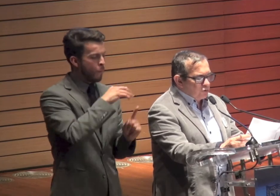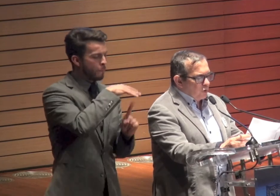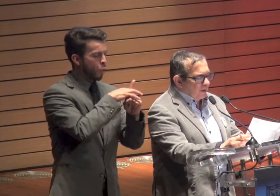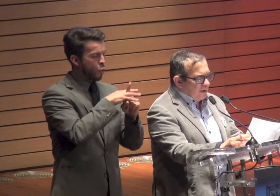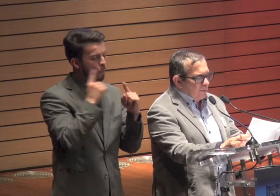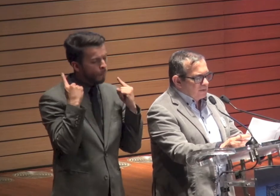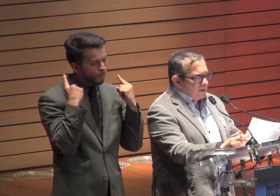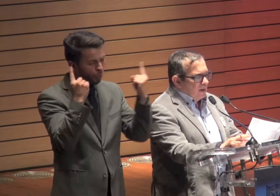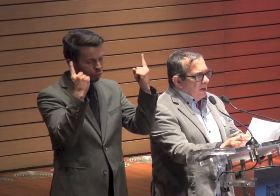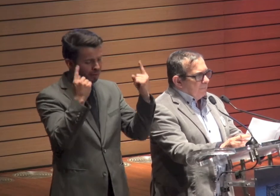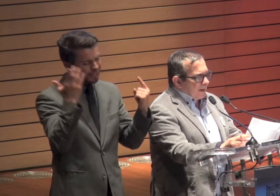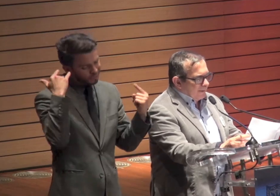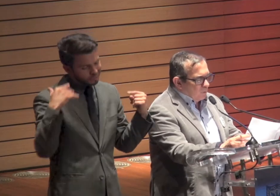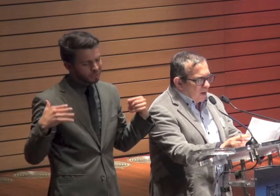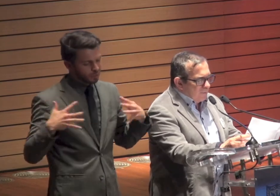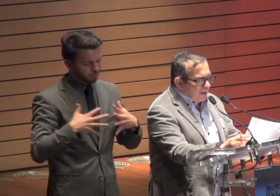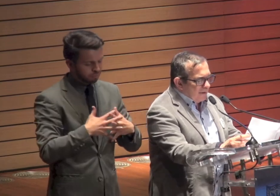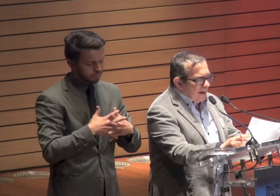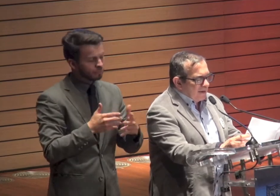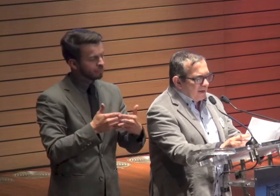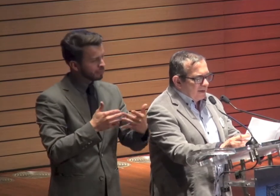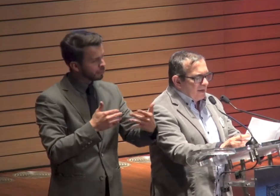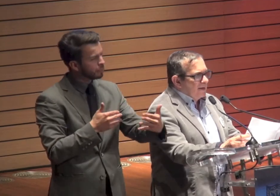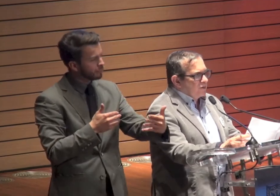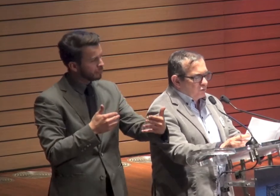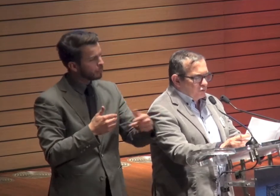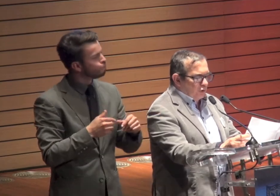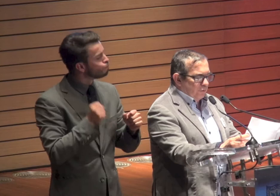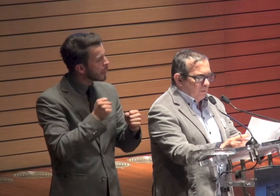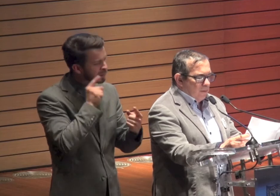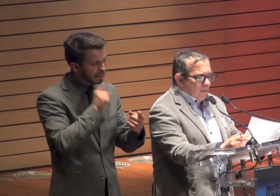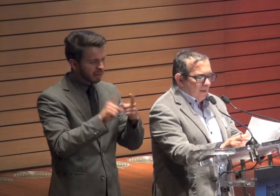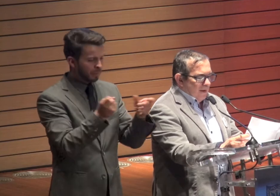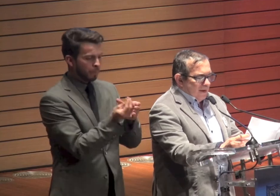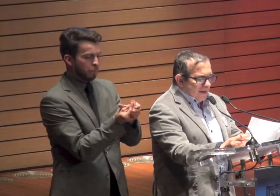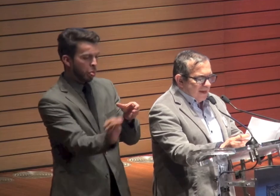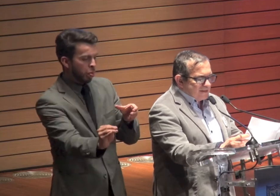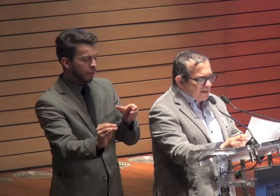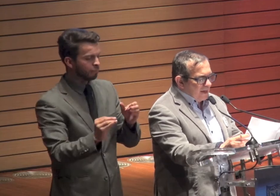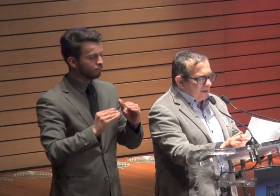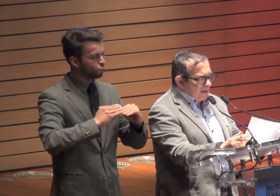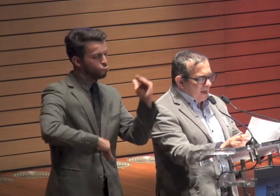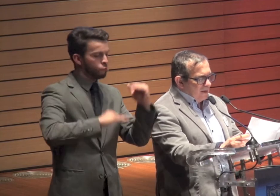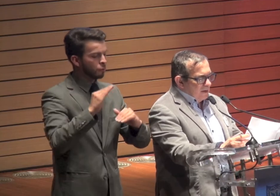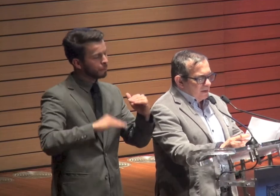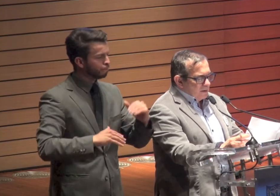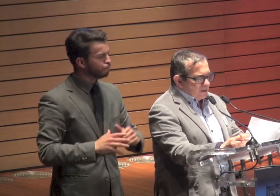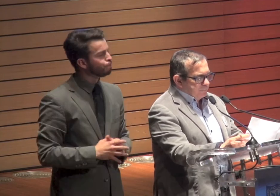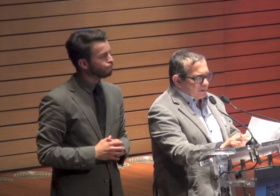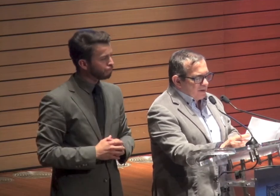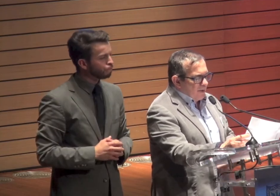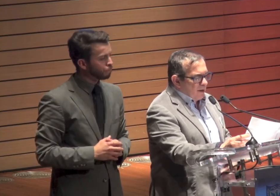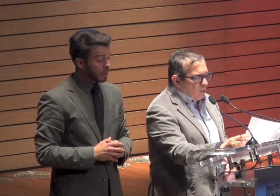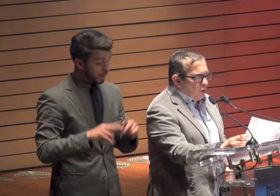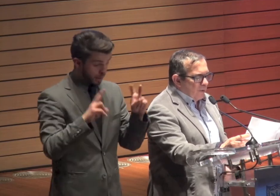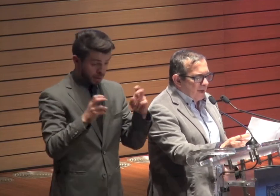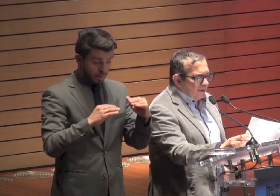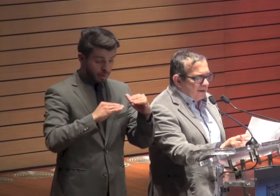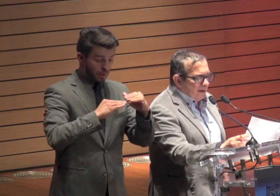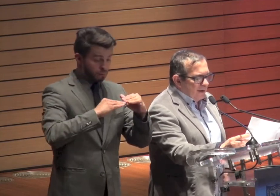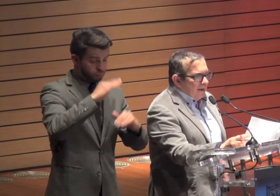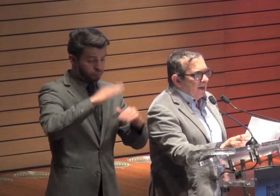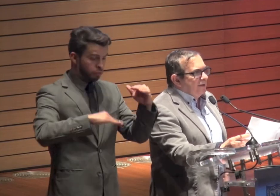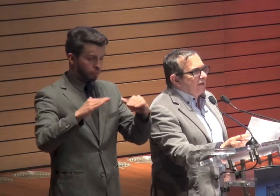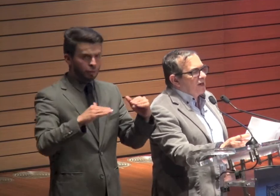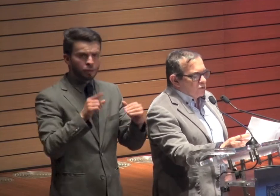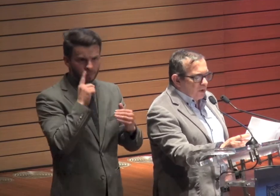poderosas razones objetivas, particularmente en la inequidad y la exclusión, y que esa inequidad se expresaba de modo